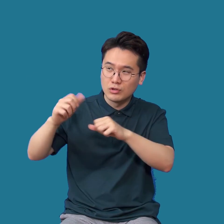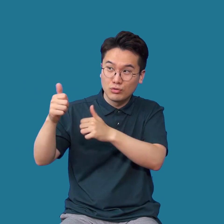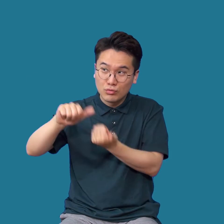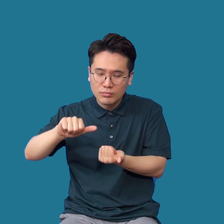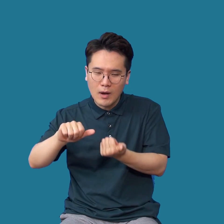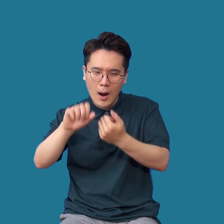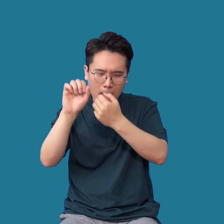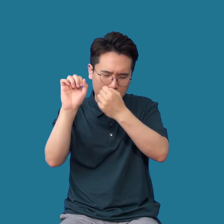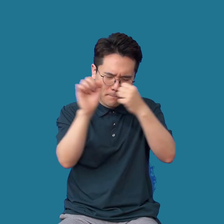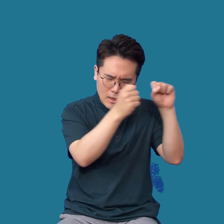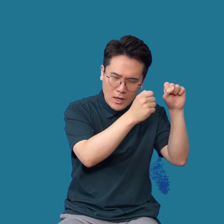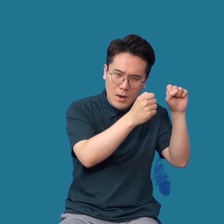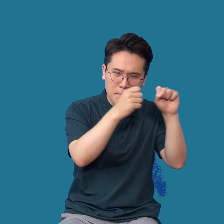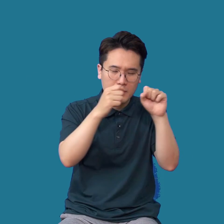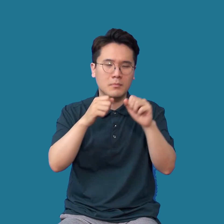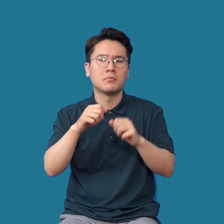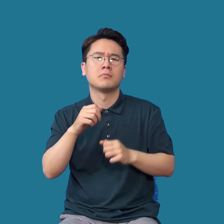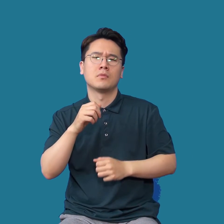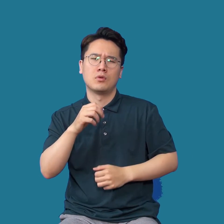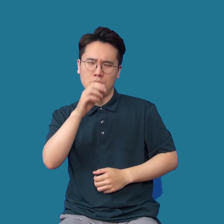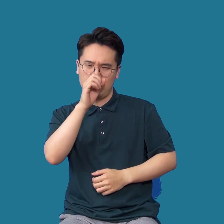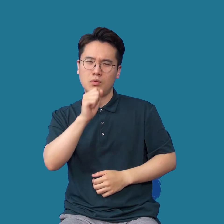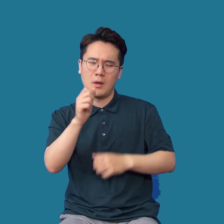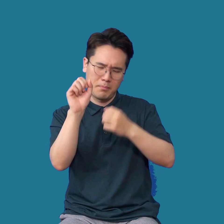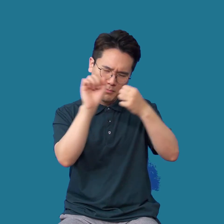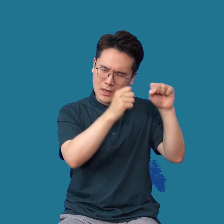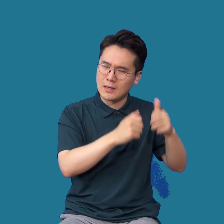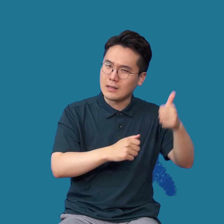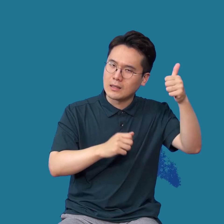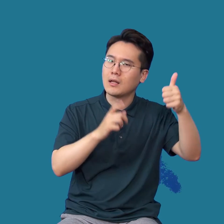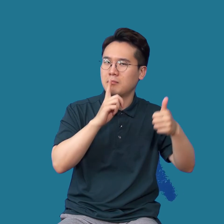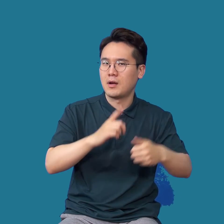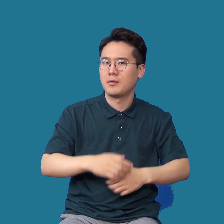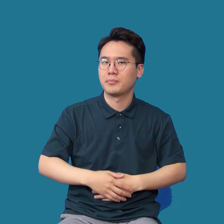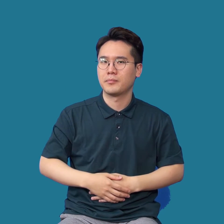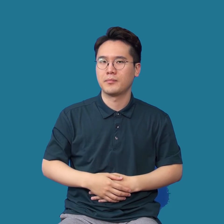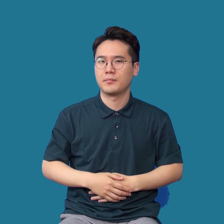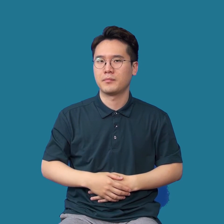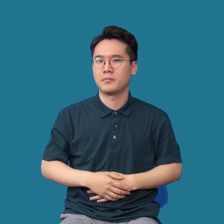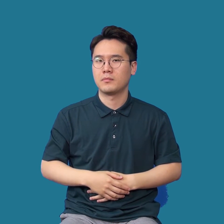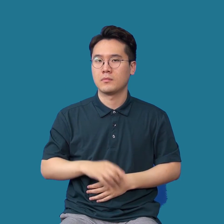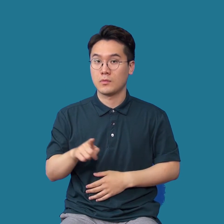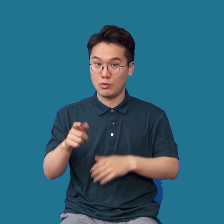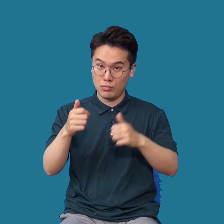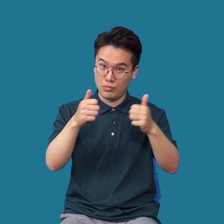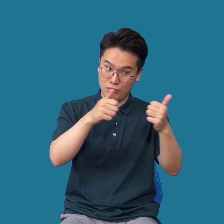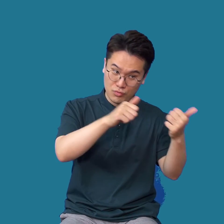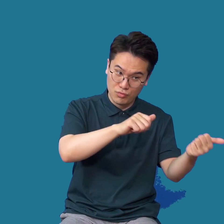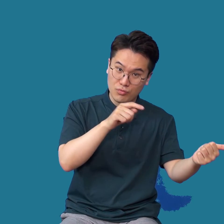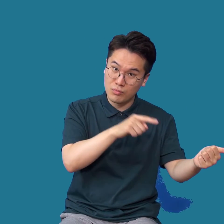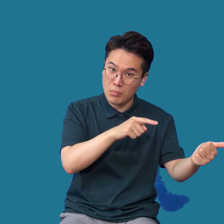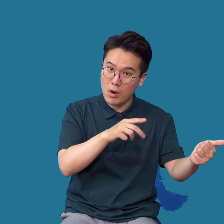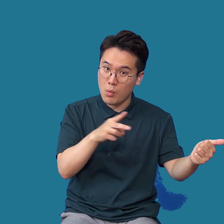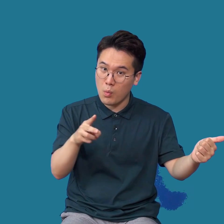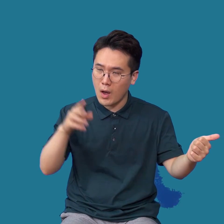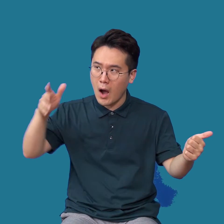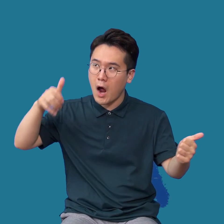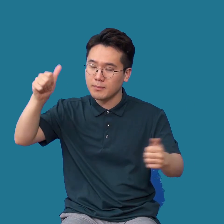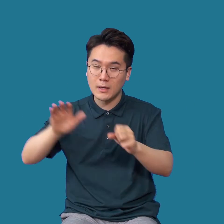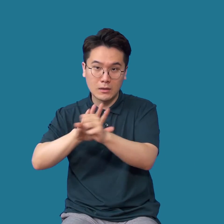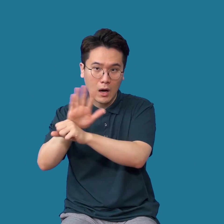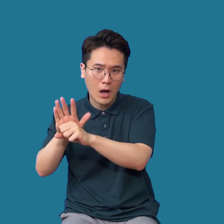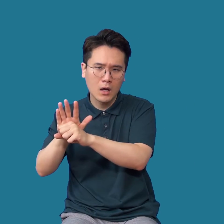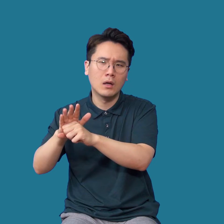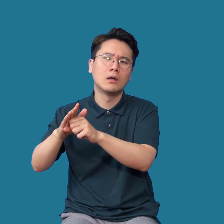합니다. 죽음을 맞는 것이야말로 하나님의 사랑에서 끊어지는 것이라고 합니다. 하나님의 사랑을 더 이상 이제 받을